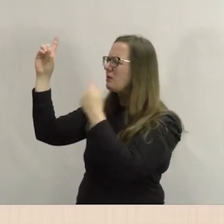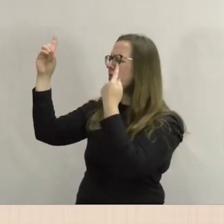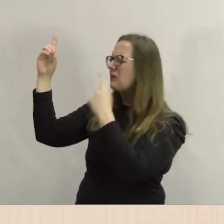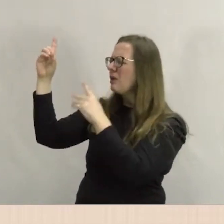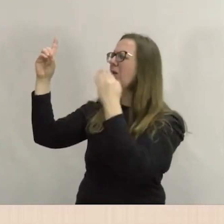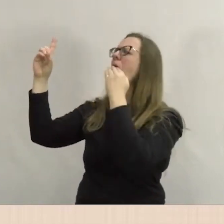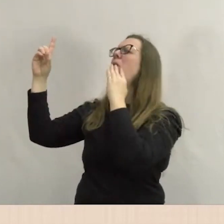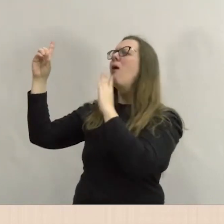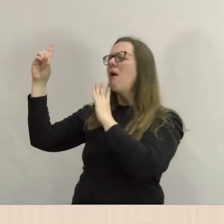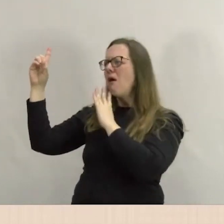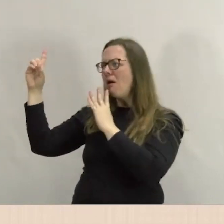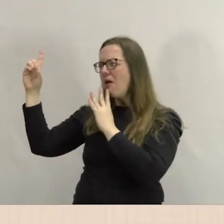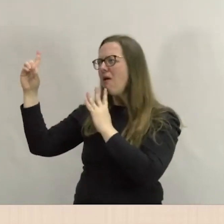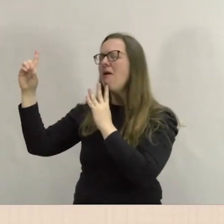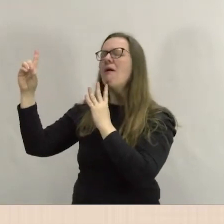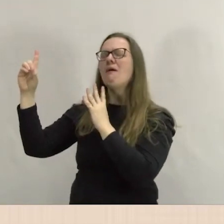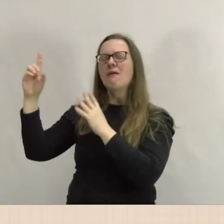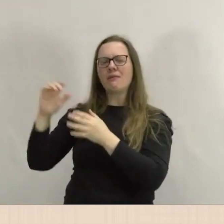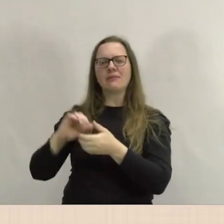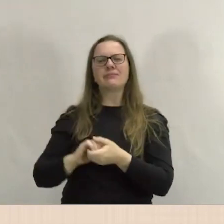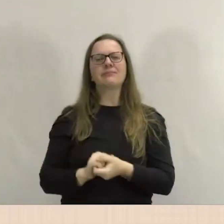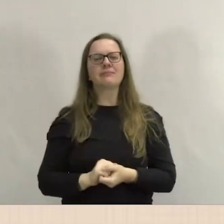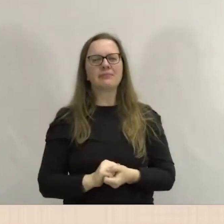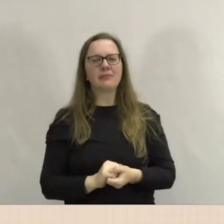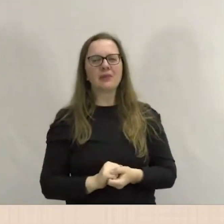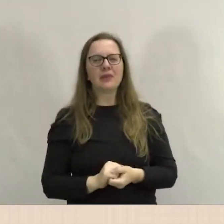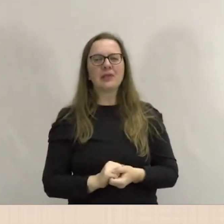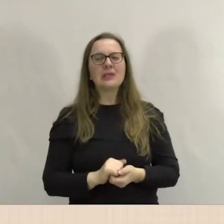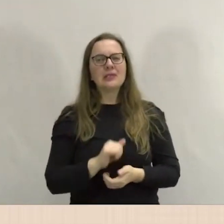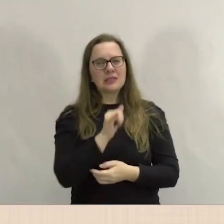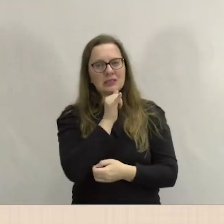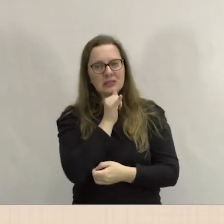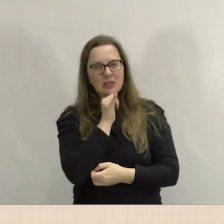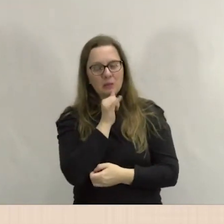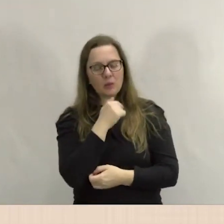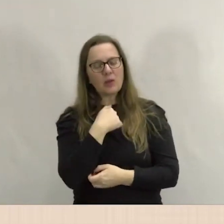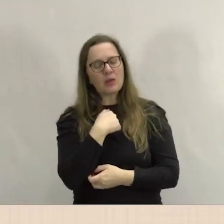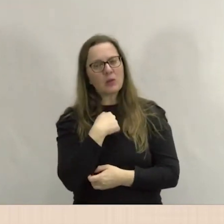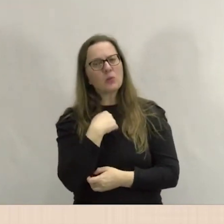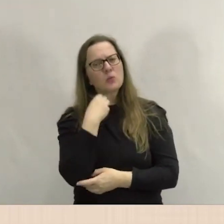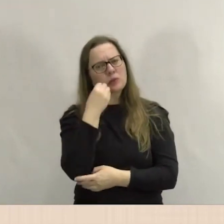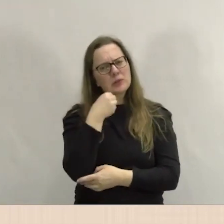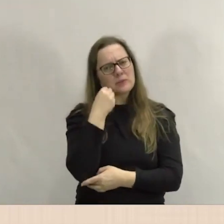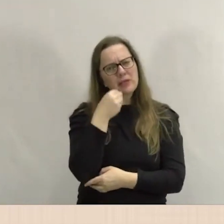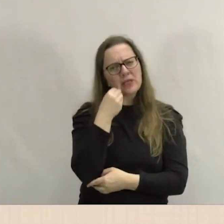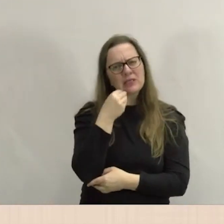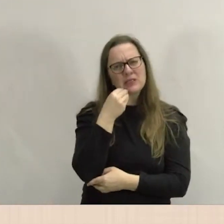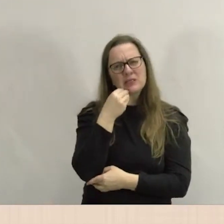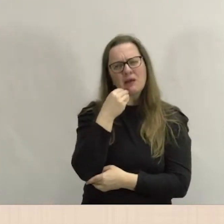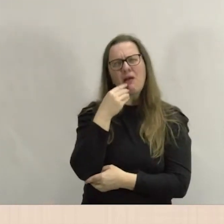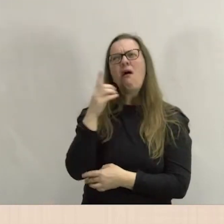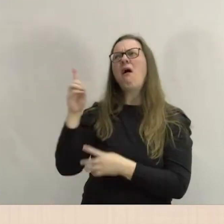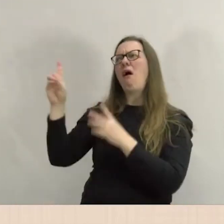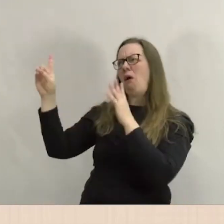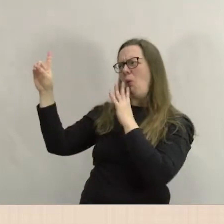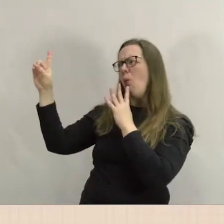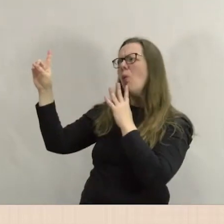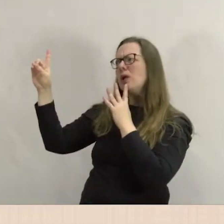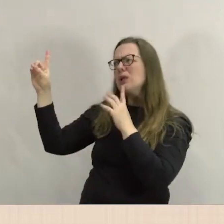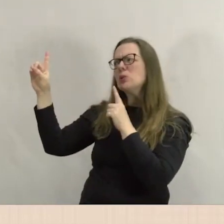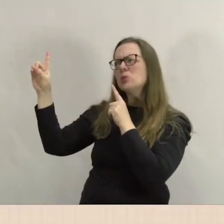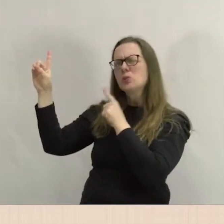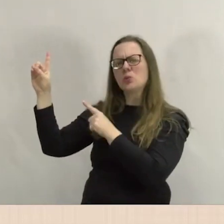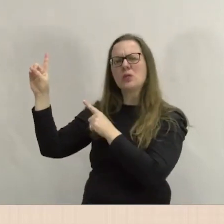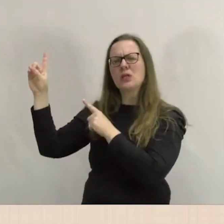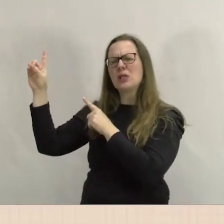Eu tenho experiência, eu tenho visto que esse é o caminho de Deus. Não estou aqui pulando justamente porque os outros estão